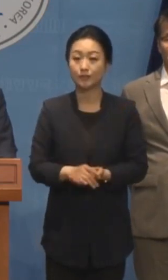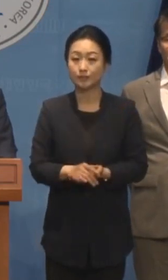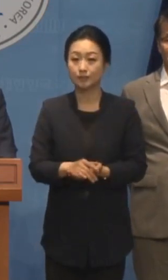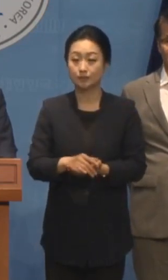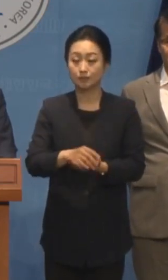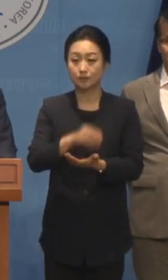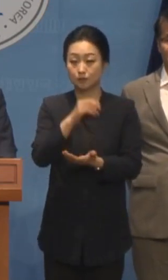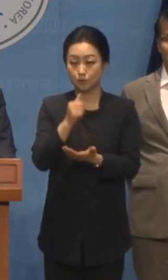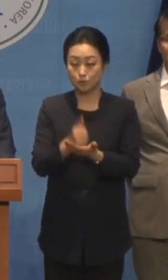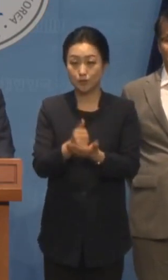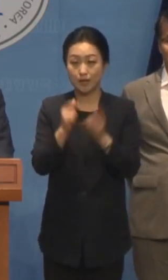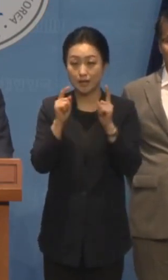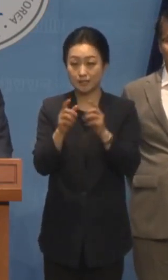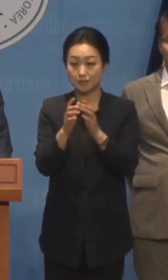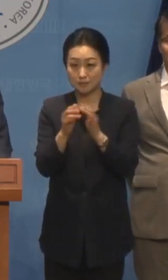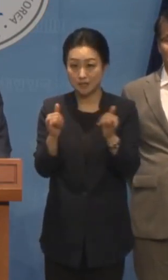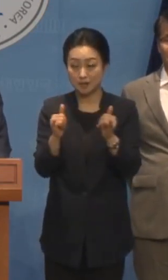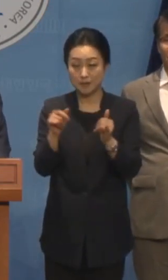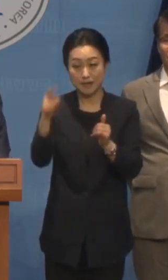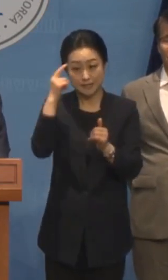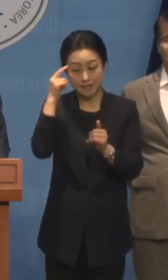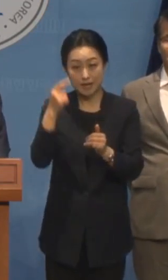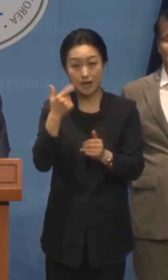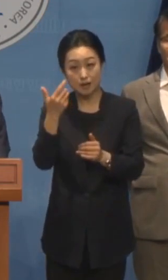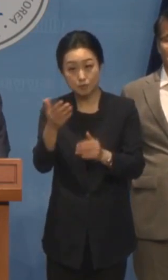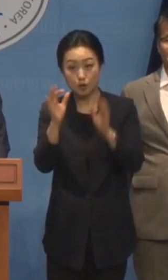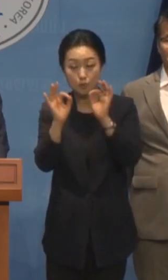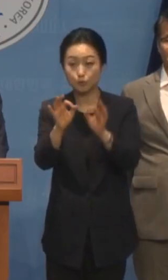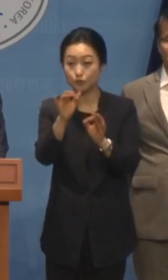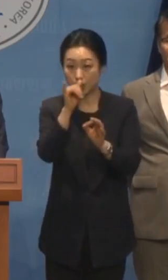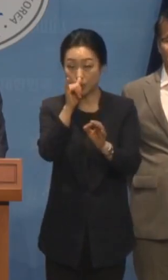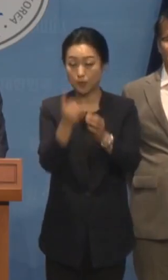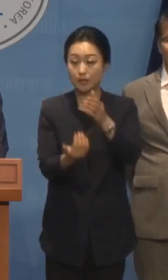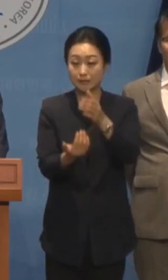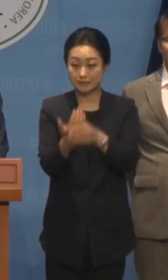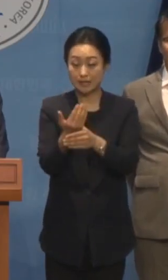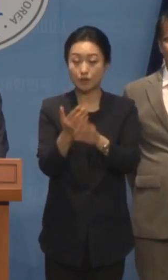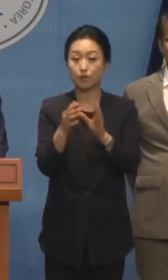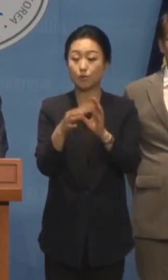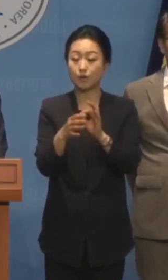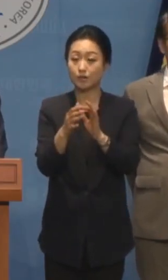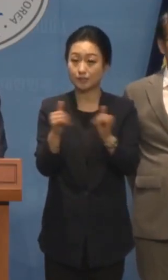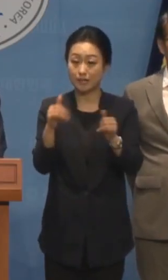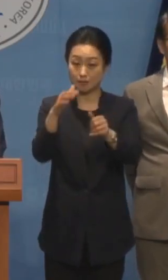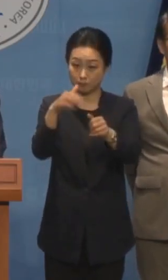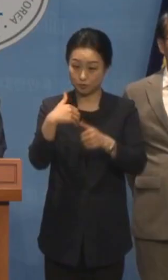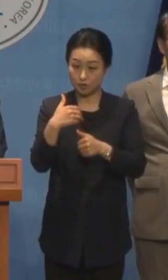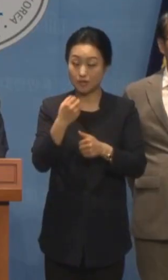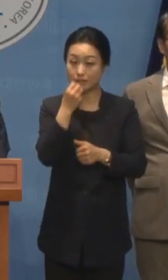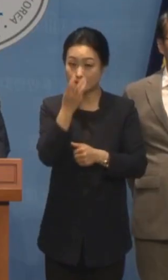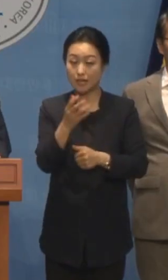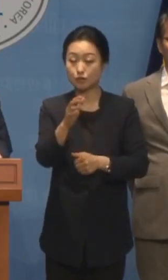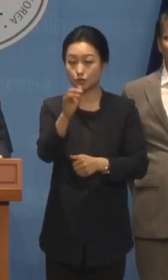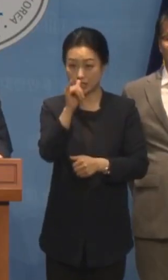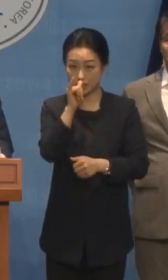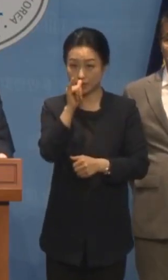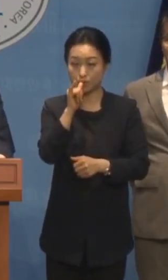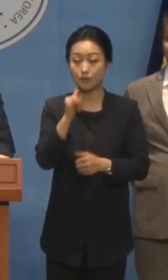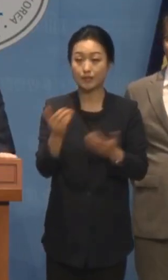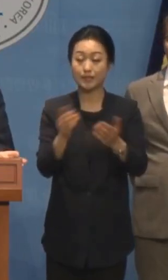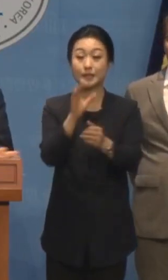수 있고 그리고 사건 관계인의 출석을 통해서 진술할 수 있습니다.